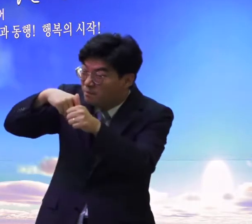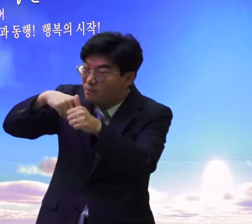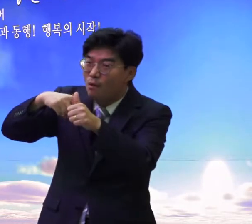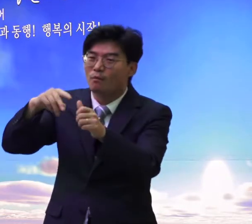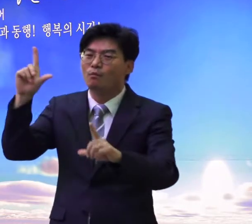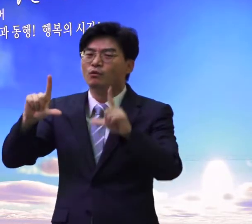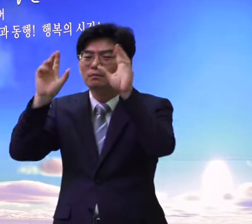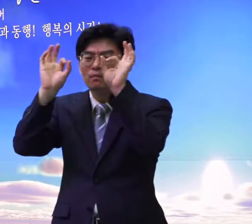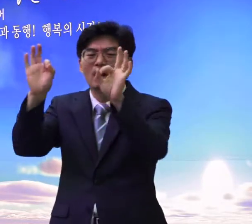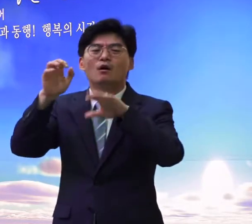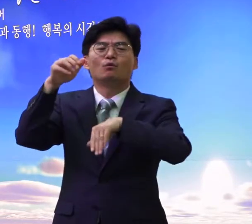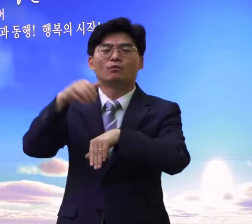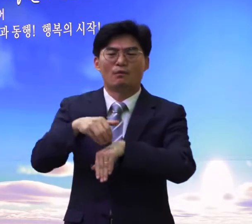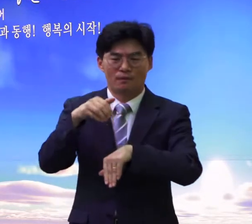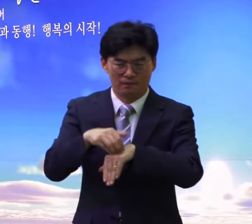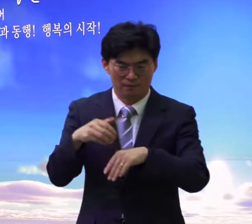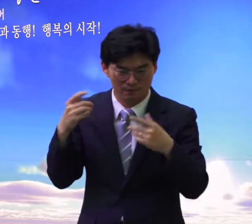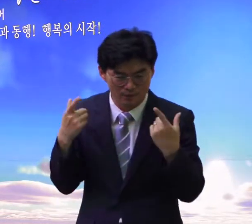영광은 없습니다.